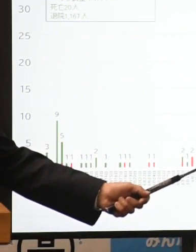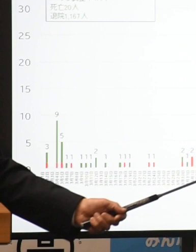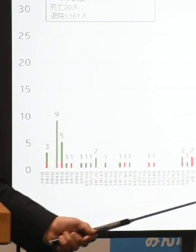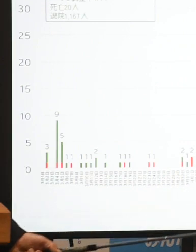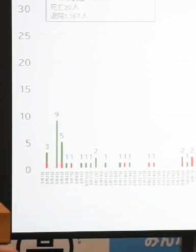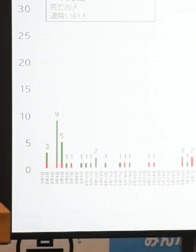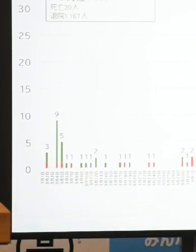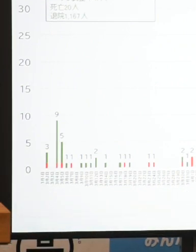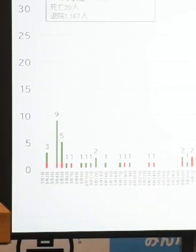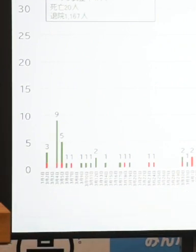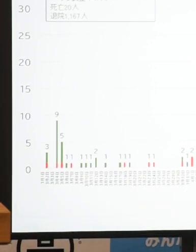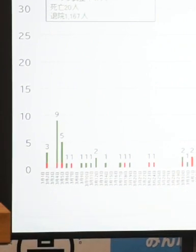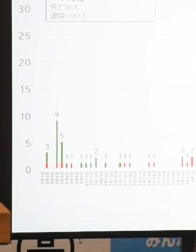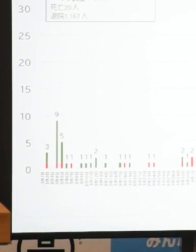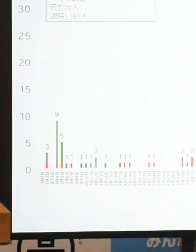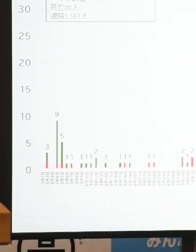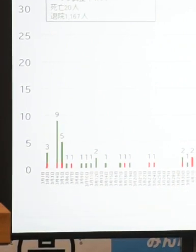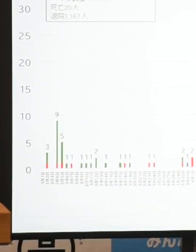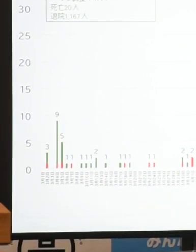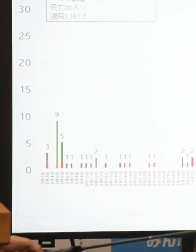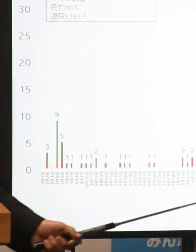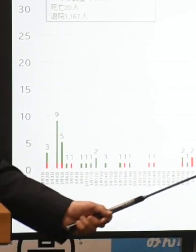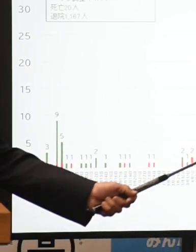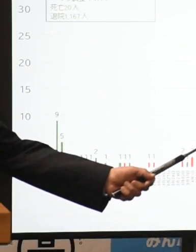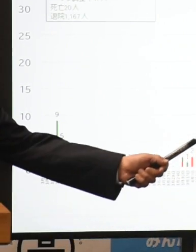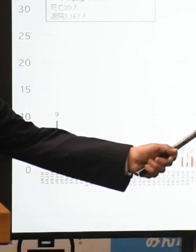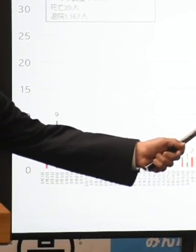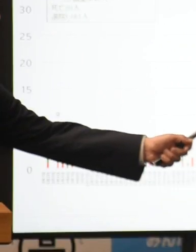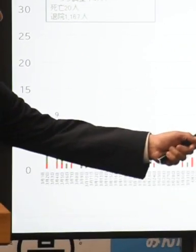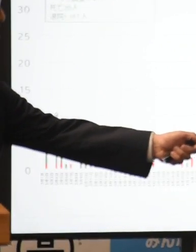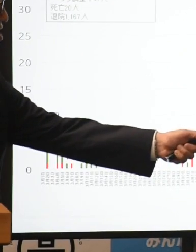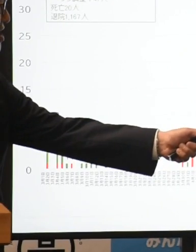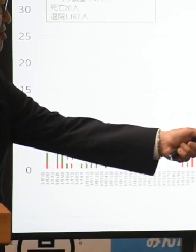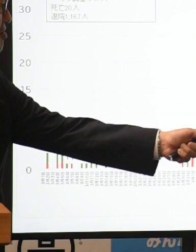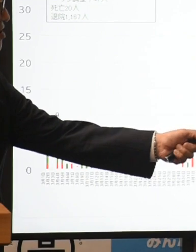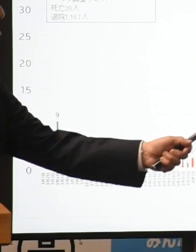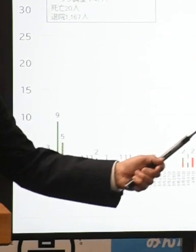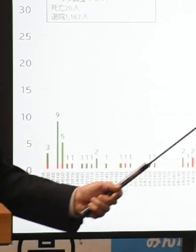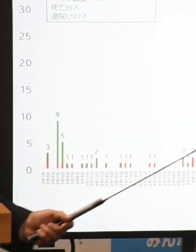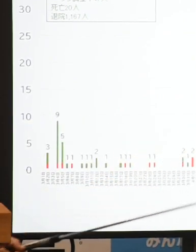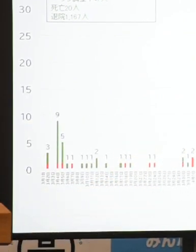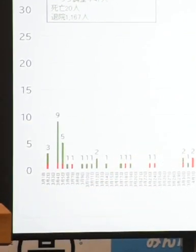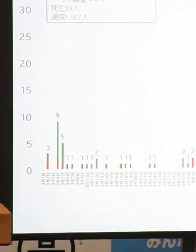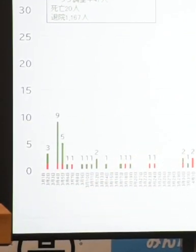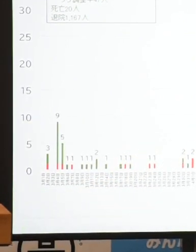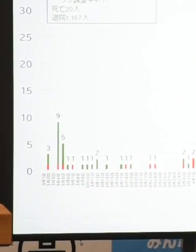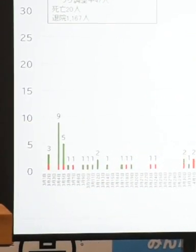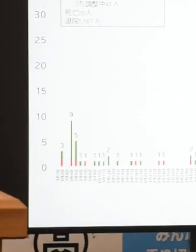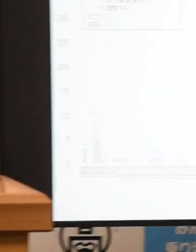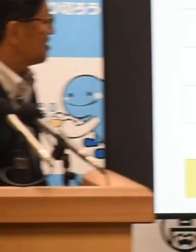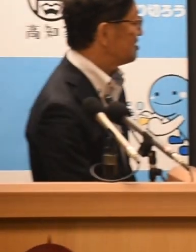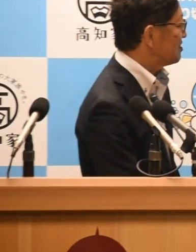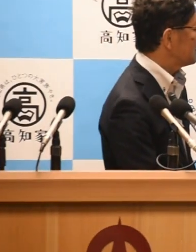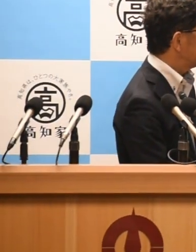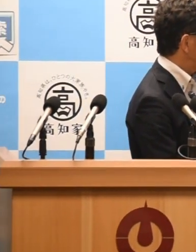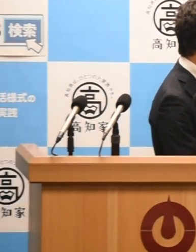しているという状況が見ていただけると思います。本日38ということで過去最多になっているということであります。次